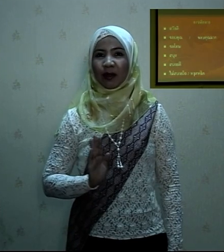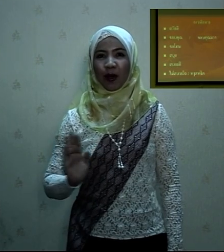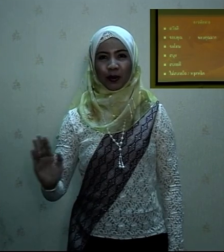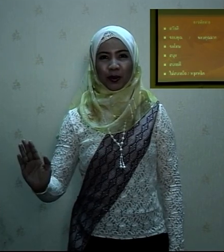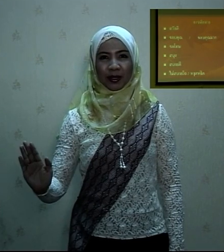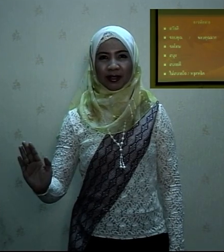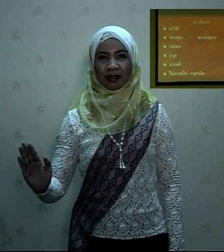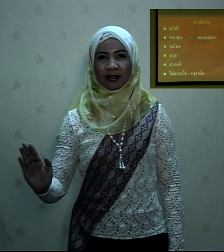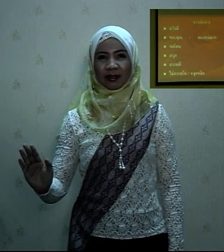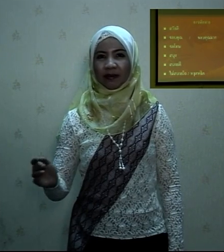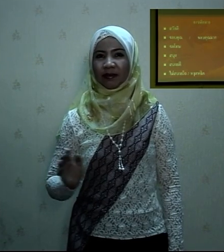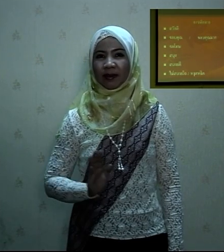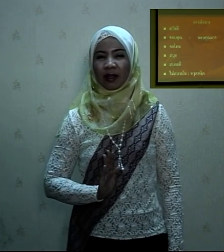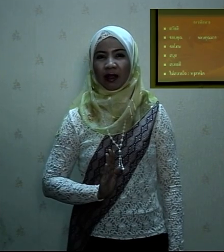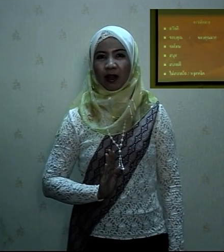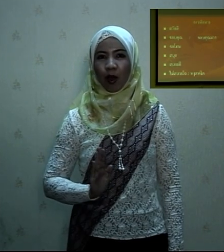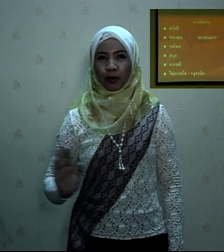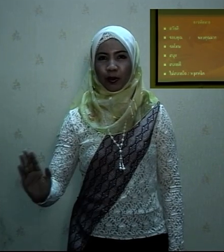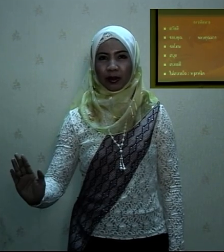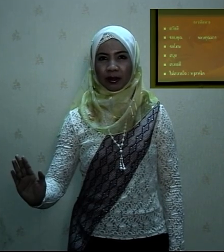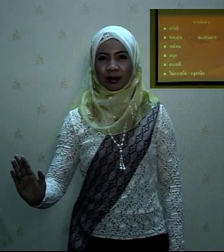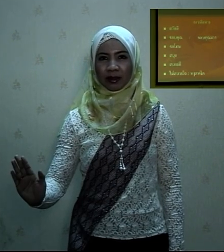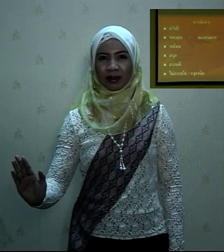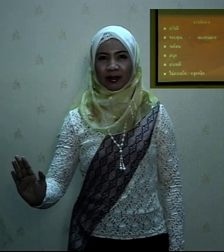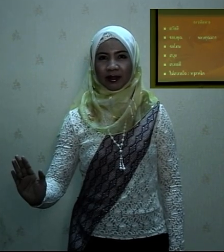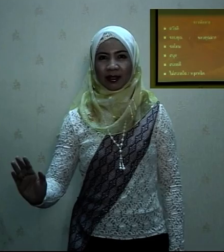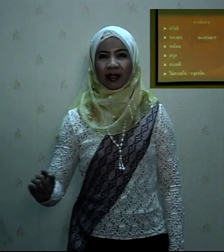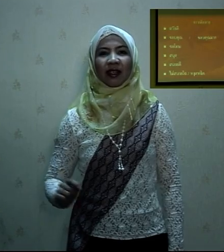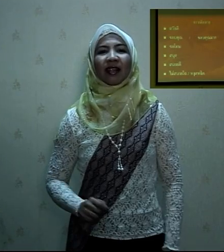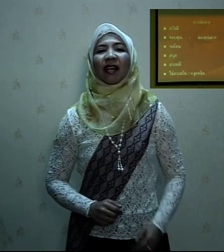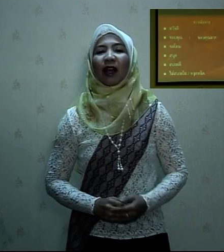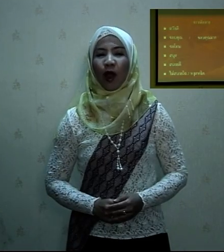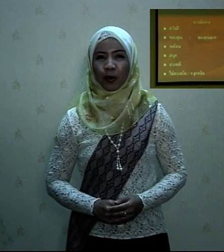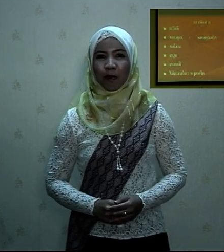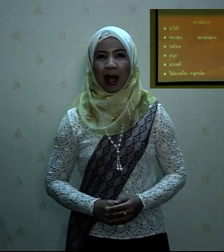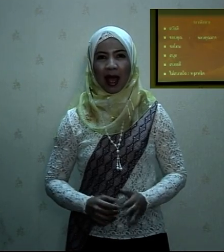อบคุณขอบคุณขอบคุณมาก